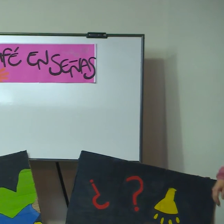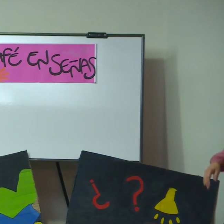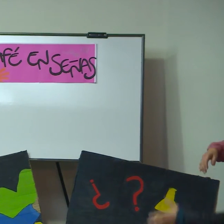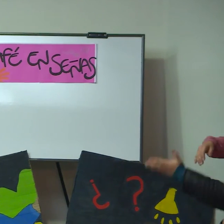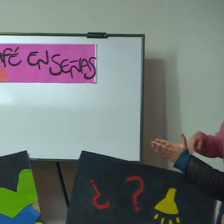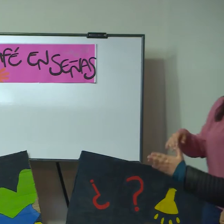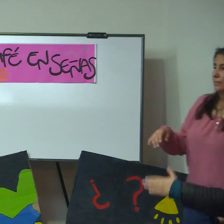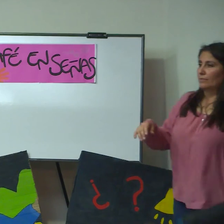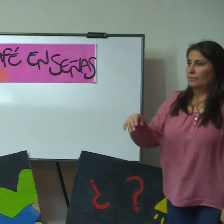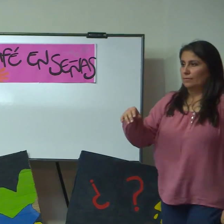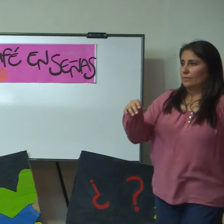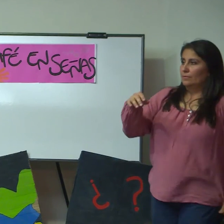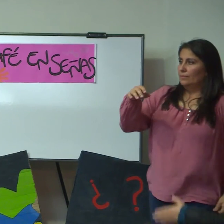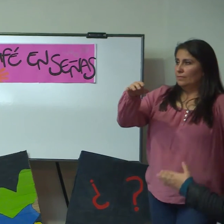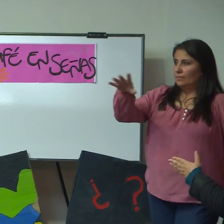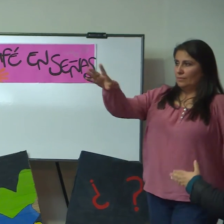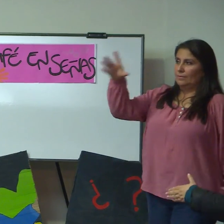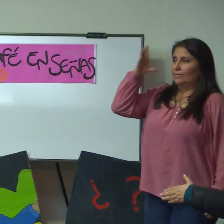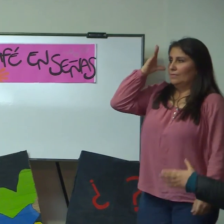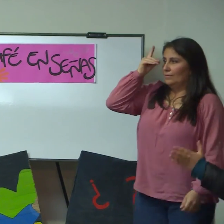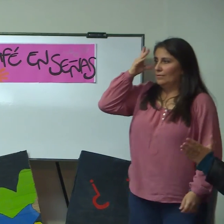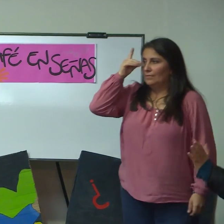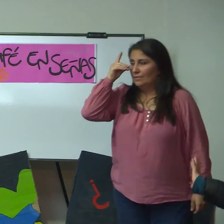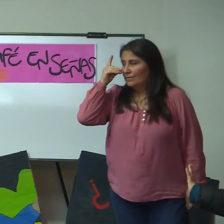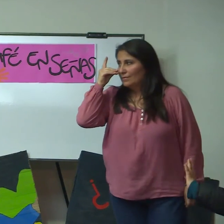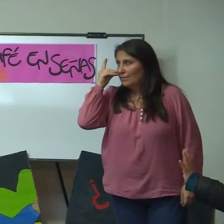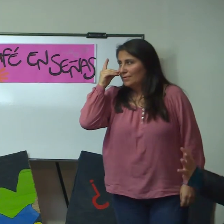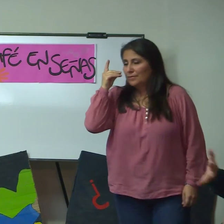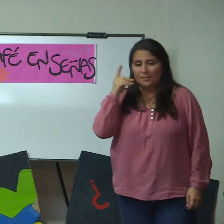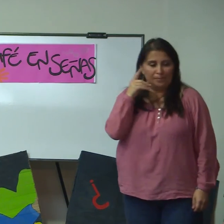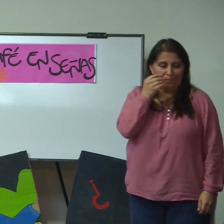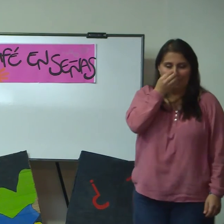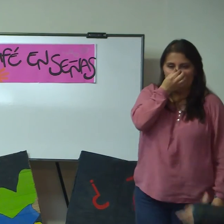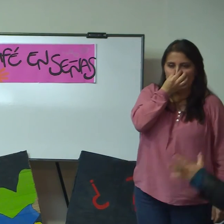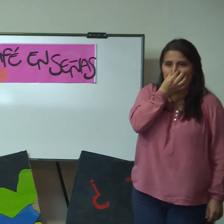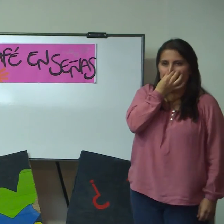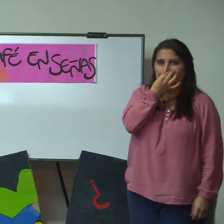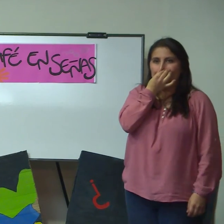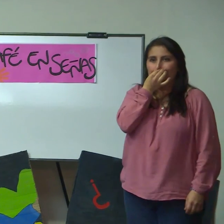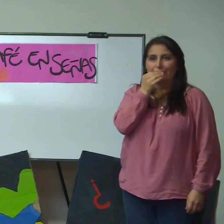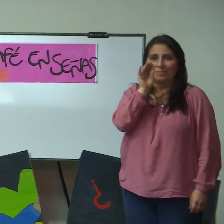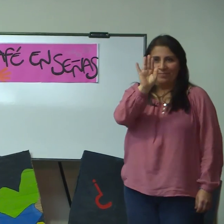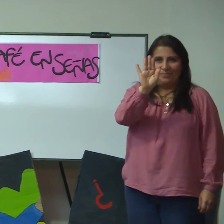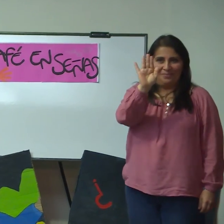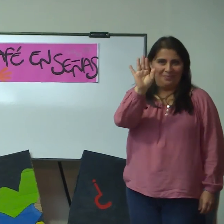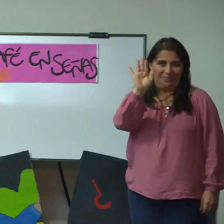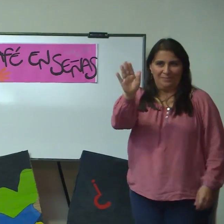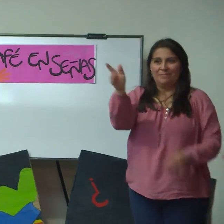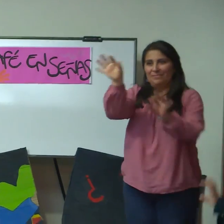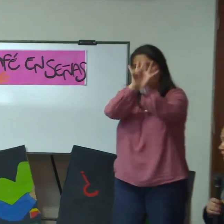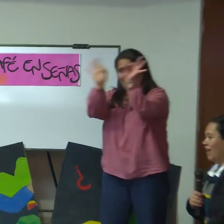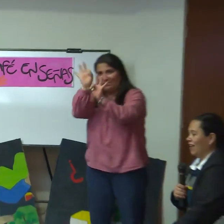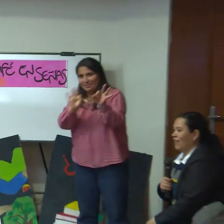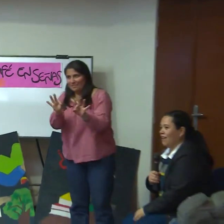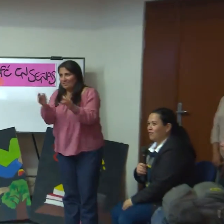La profesora Diana, Joana, voy a para que nos organicemos en esta conversación. Yo